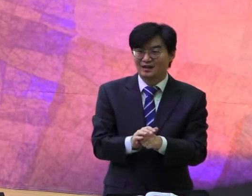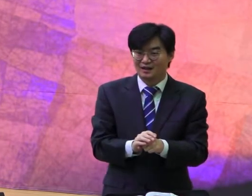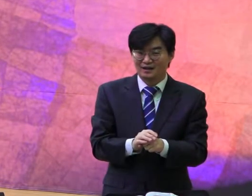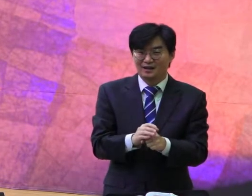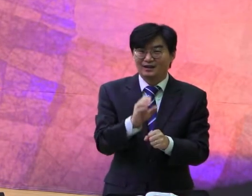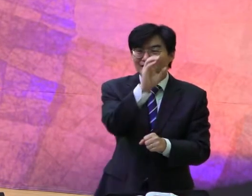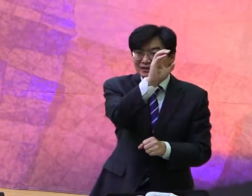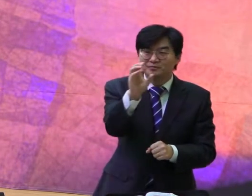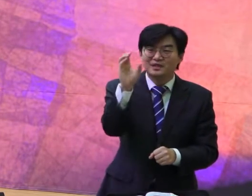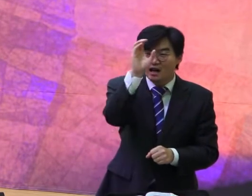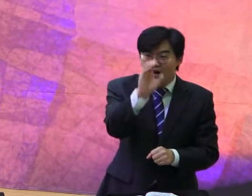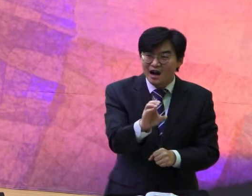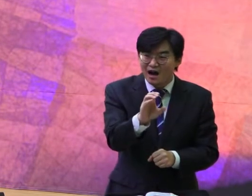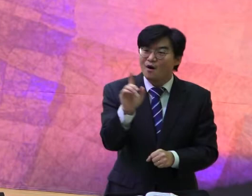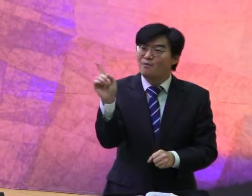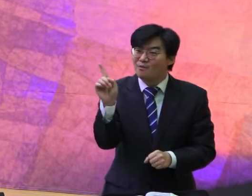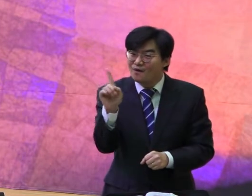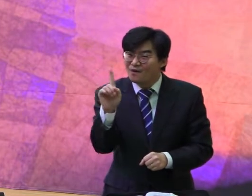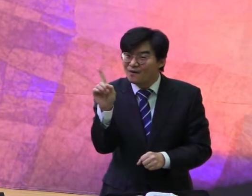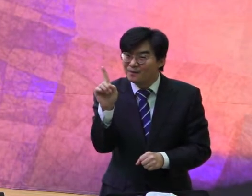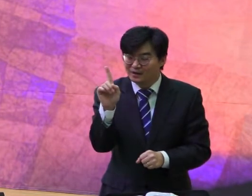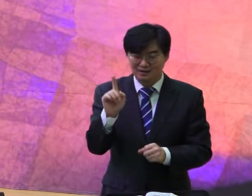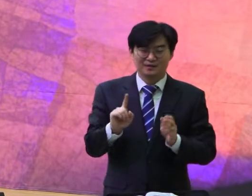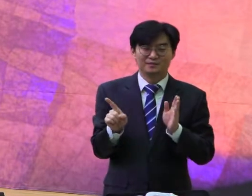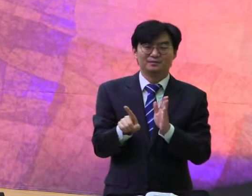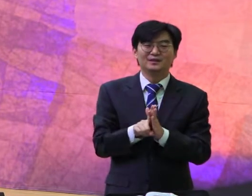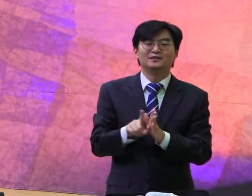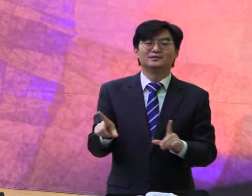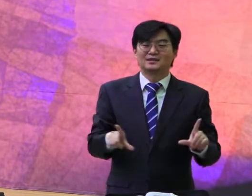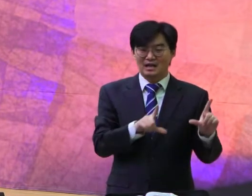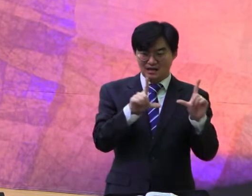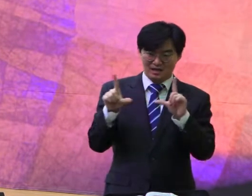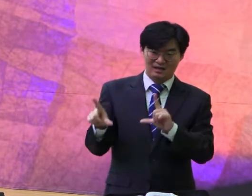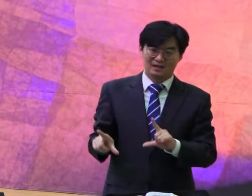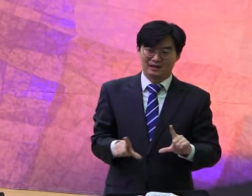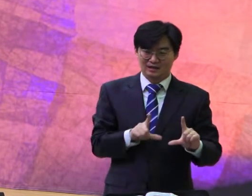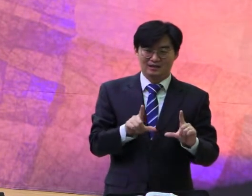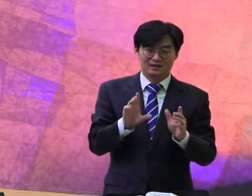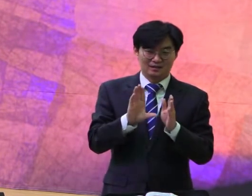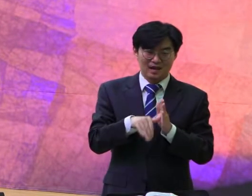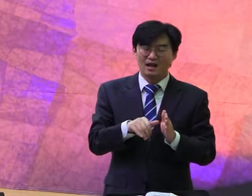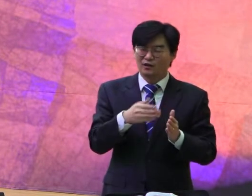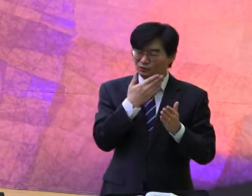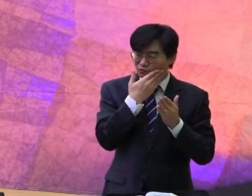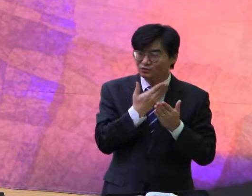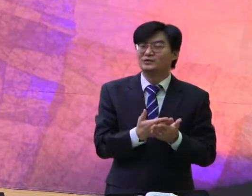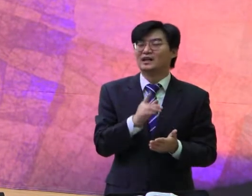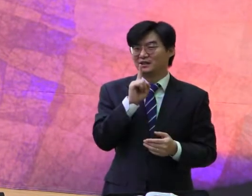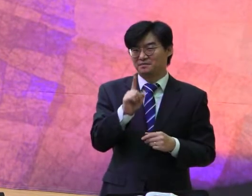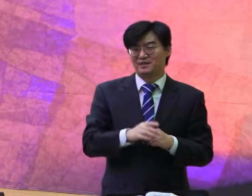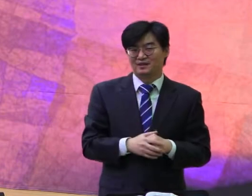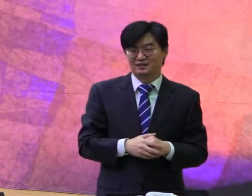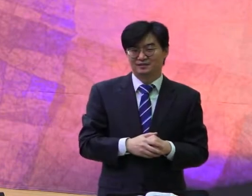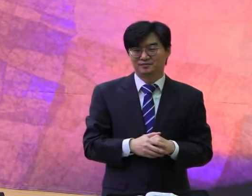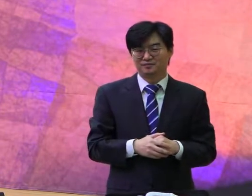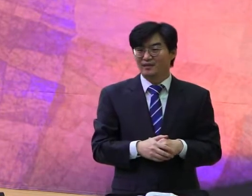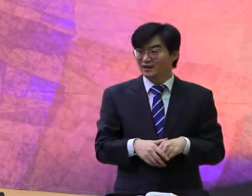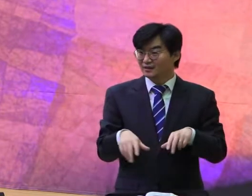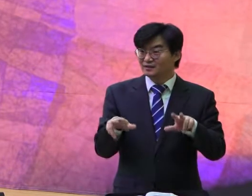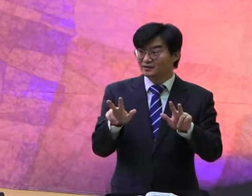십자가는 신앙생활의 중심입니다. 현대 그리스도인들이, 물론 19세기를 말하는 것이지만 지금 우리